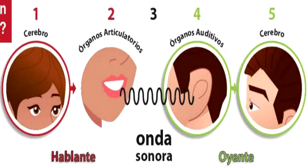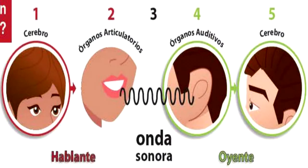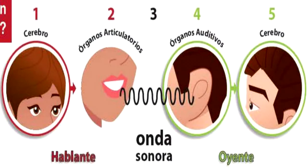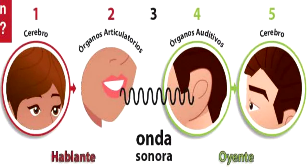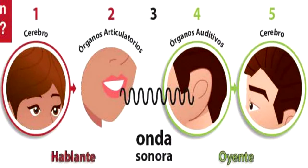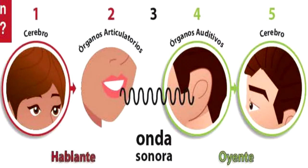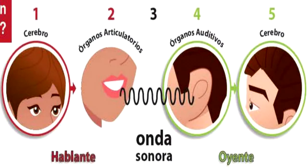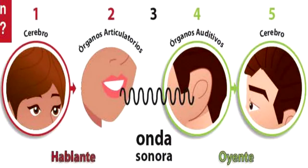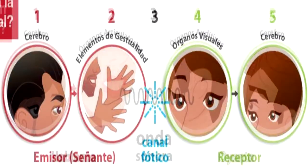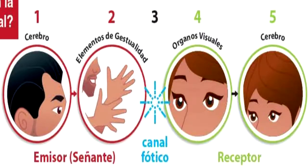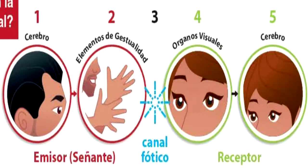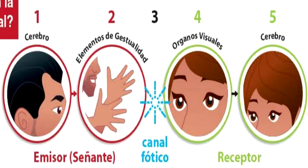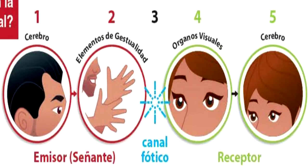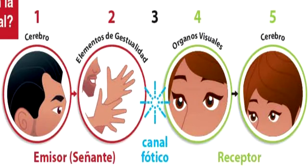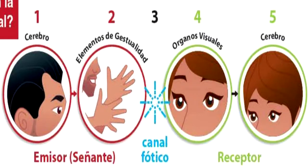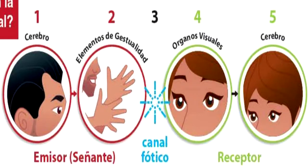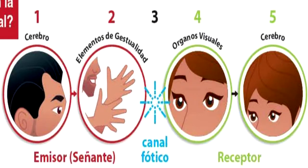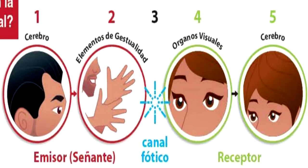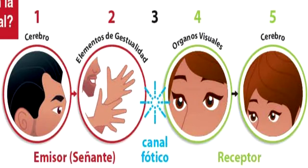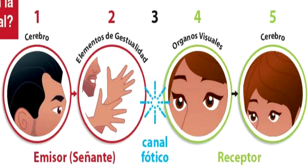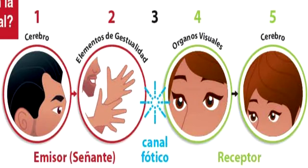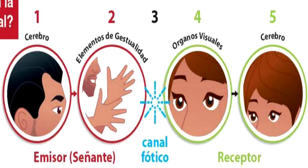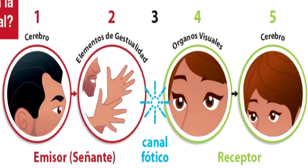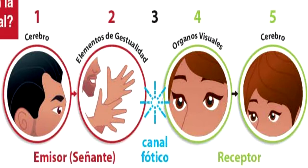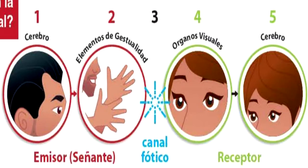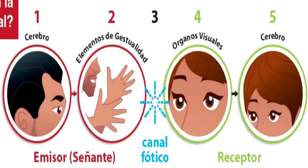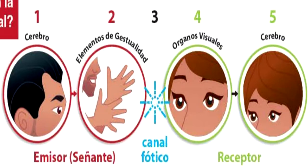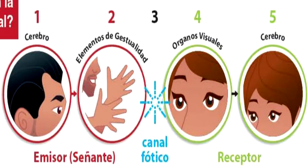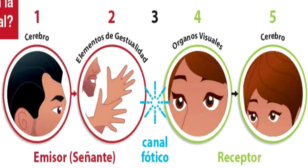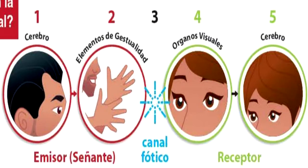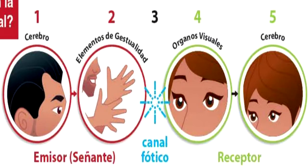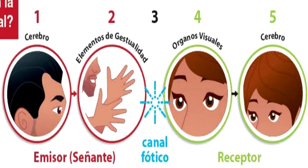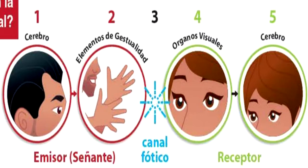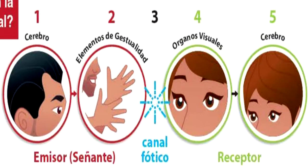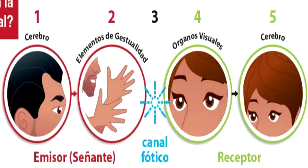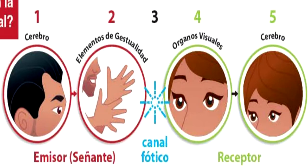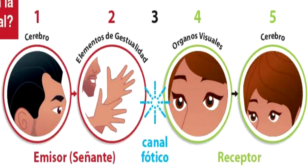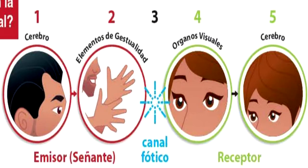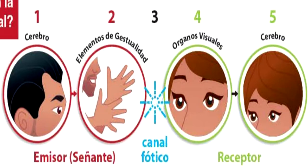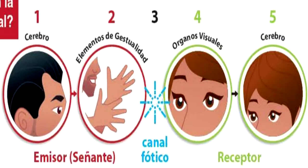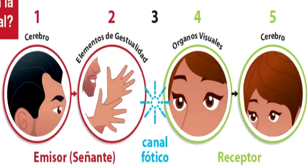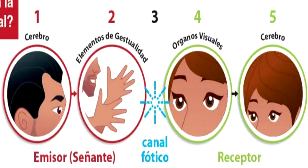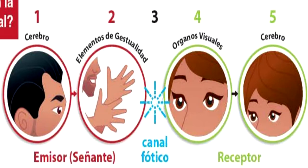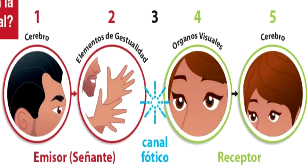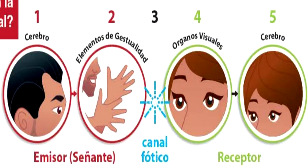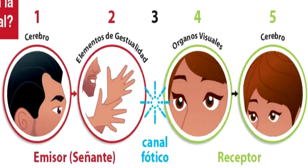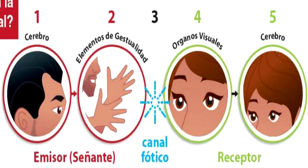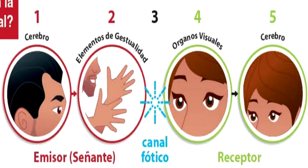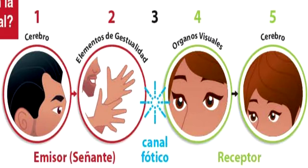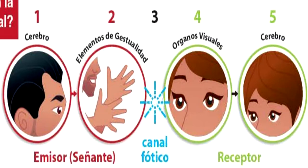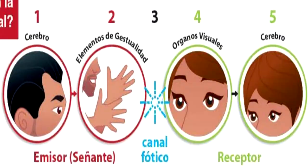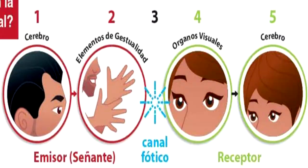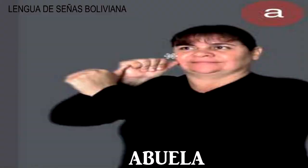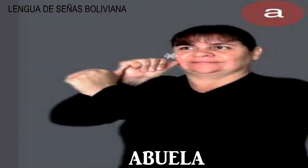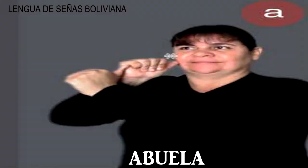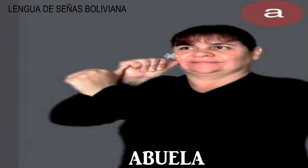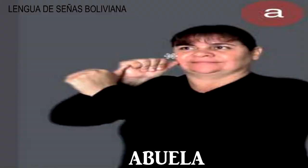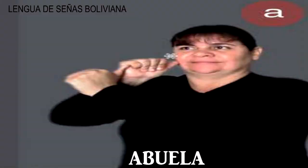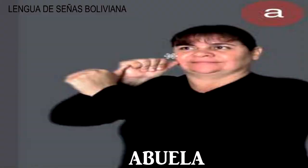que utilizan la modalidad visual gestual para poder codificar toda la información son los siguientes.